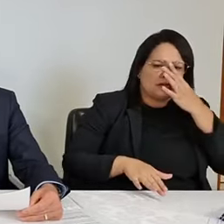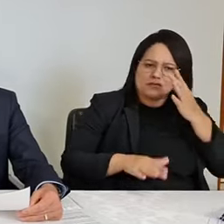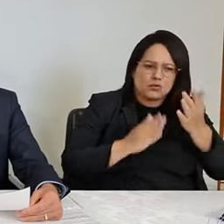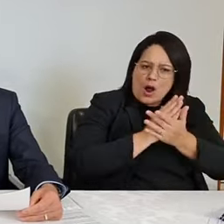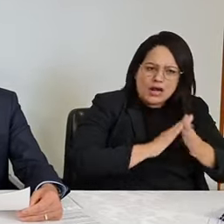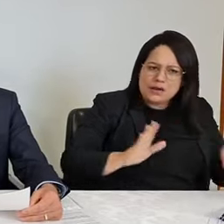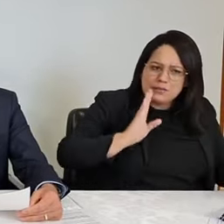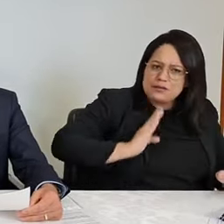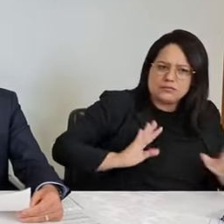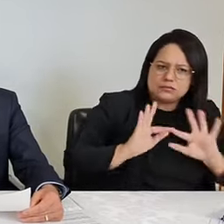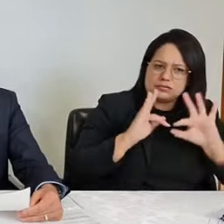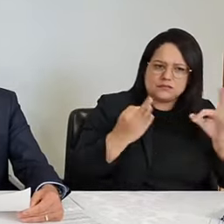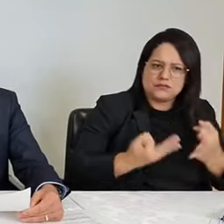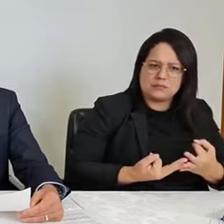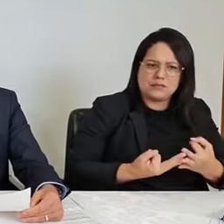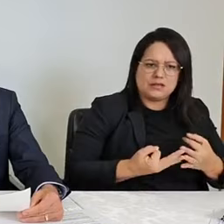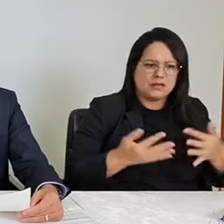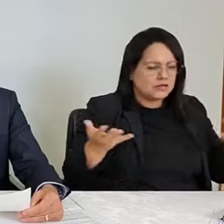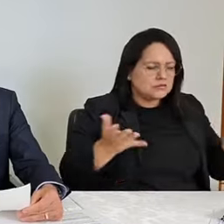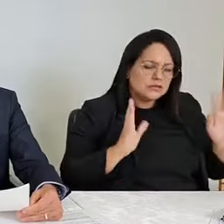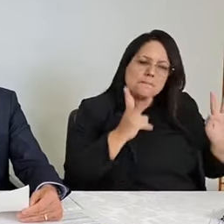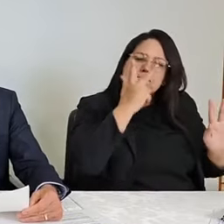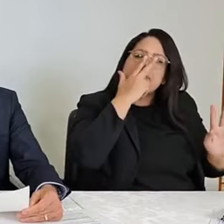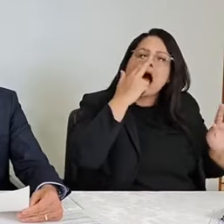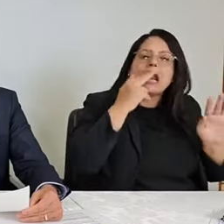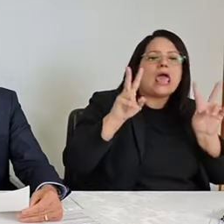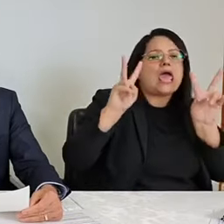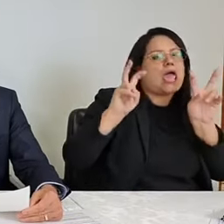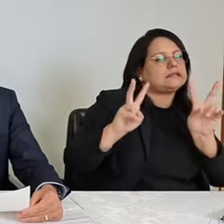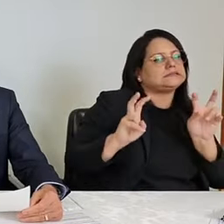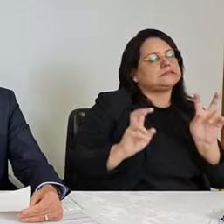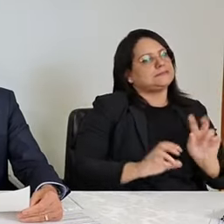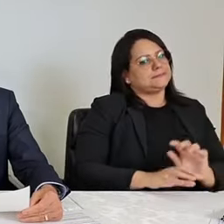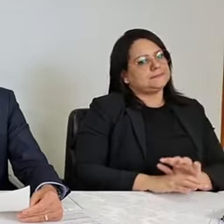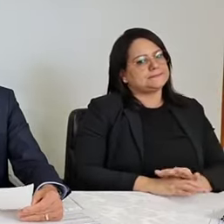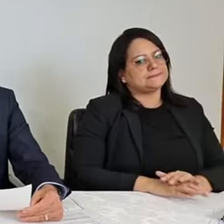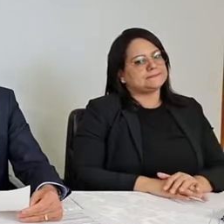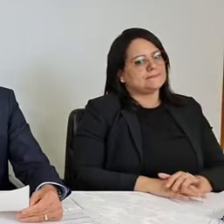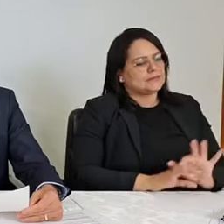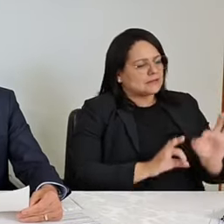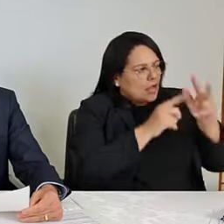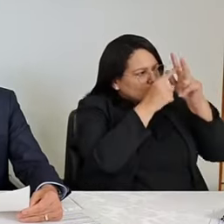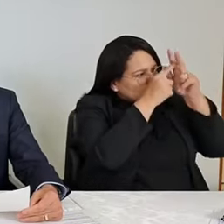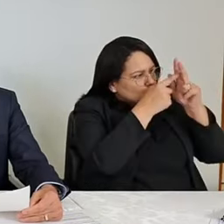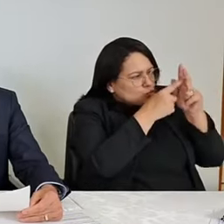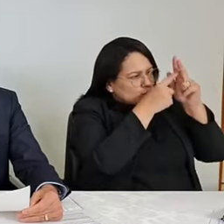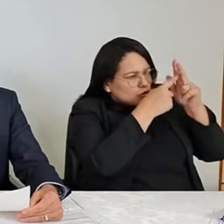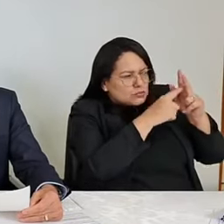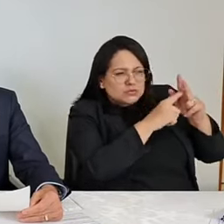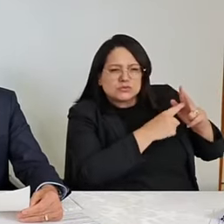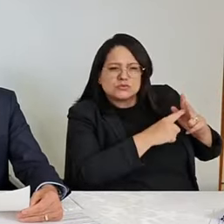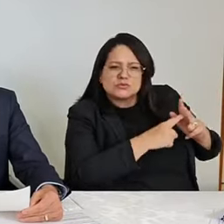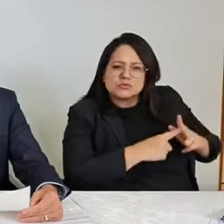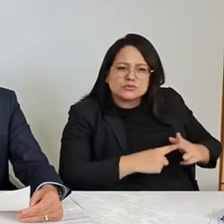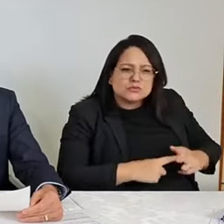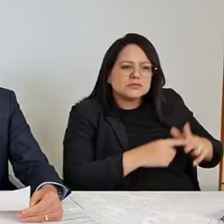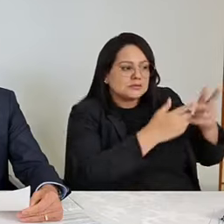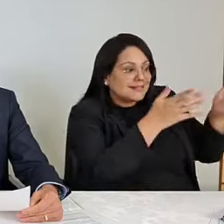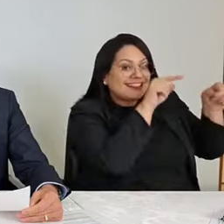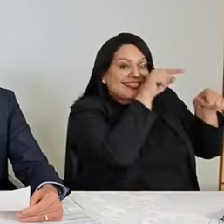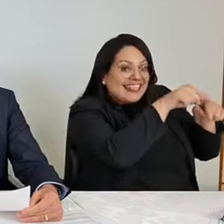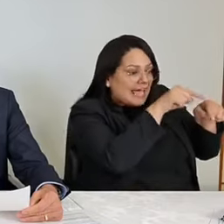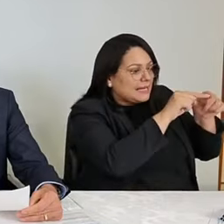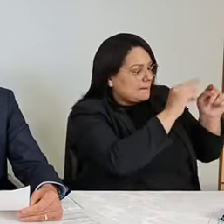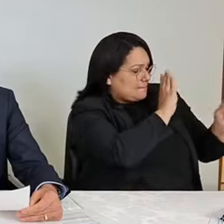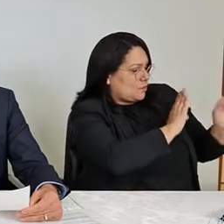Família. Assim, apenas demos uma certa acertada nele e criou-se dele e nasceu,